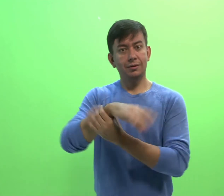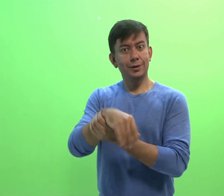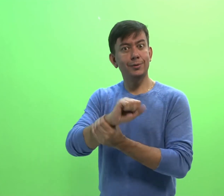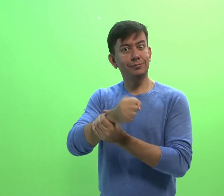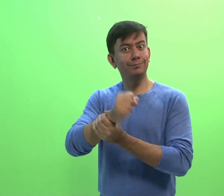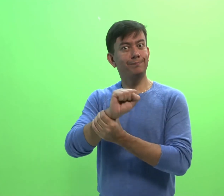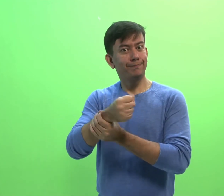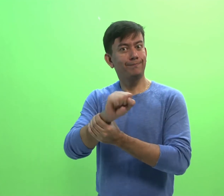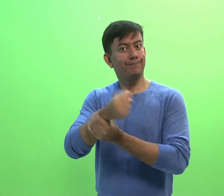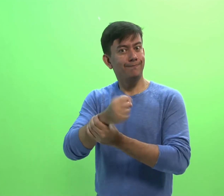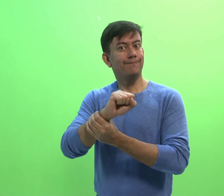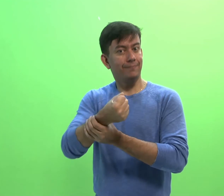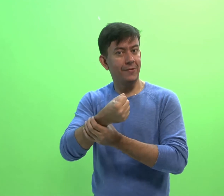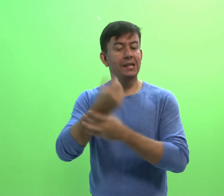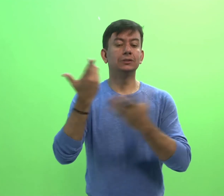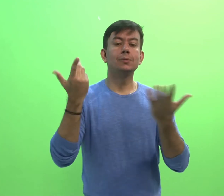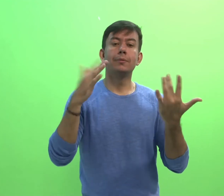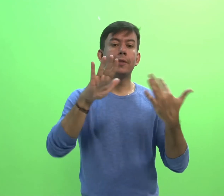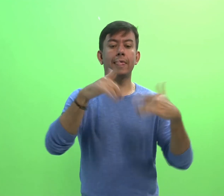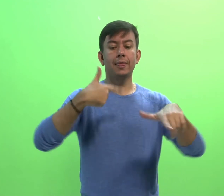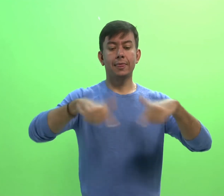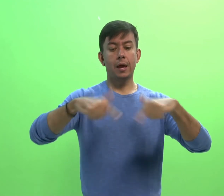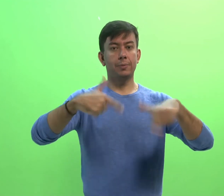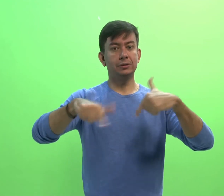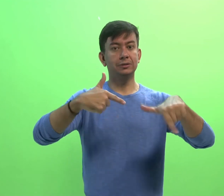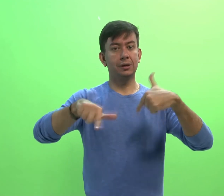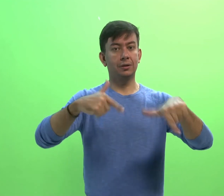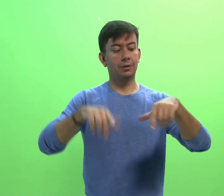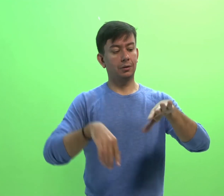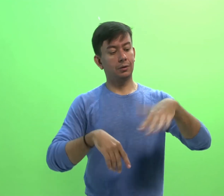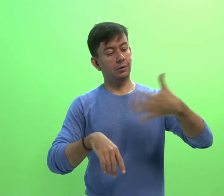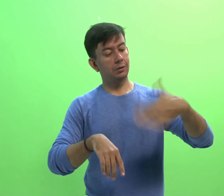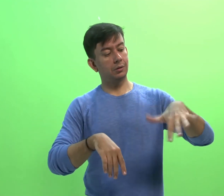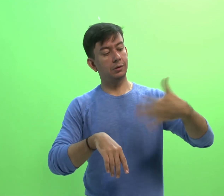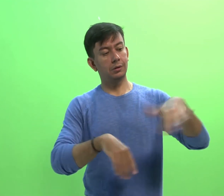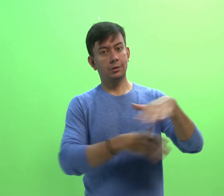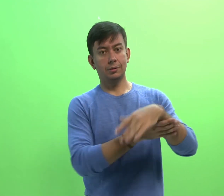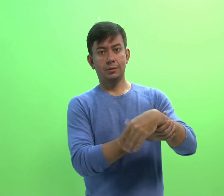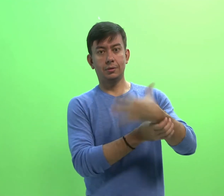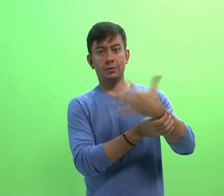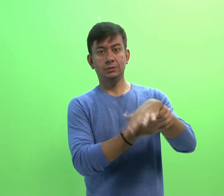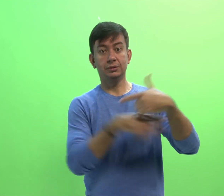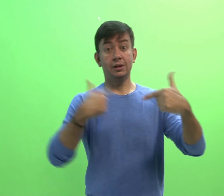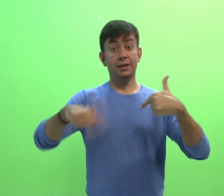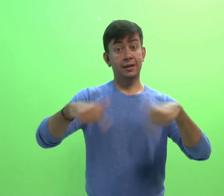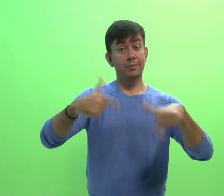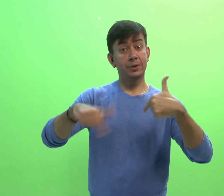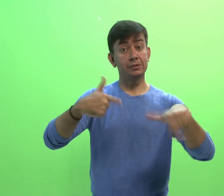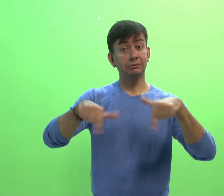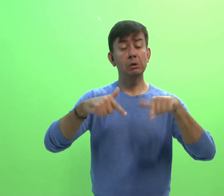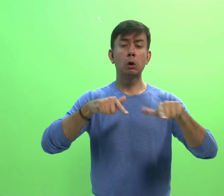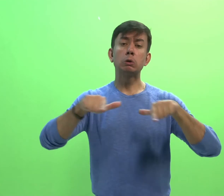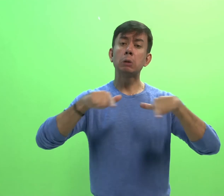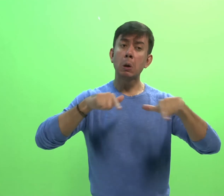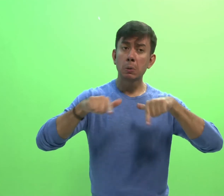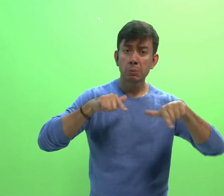Sinal para trabalhar. Então, a mão tem que ser leve. Pode ser assim também. Pode ser assim, indo e